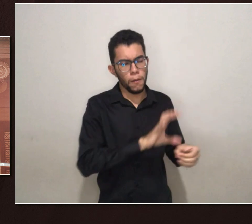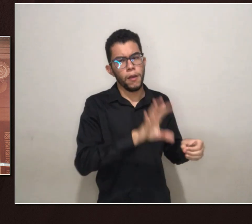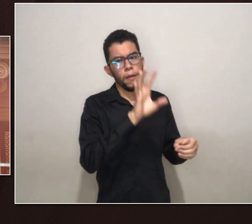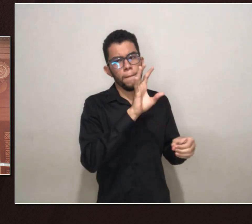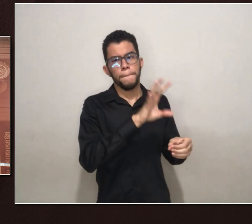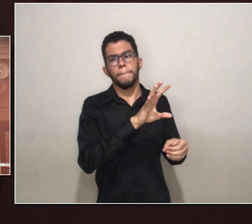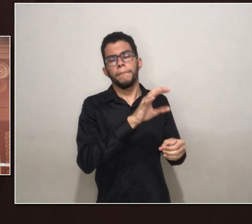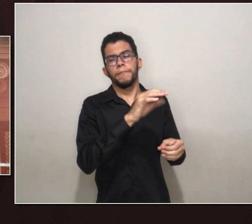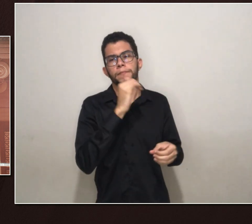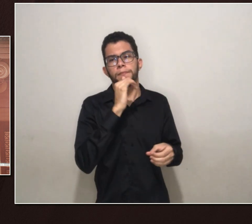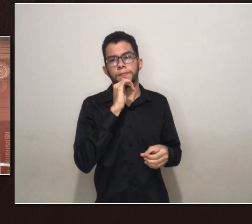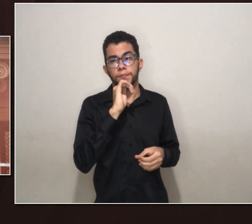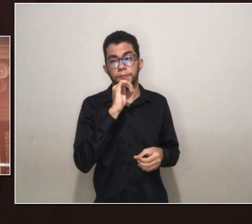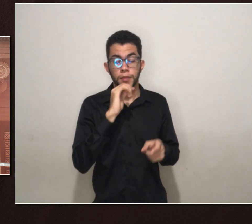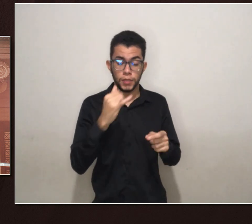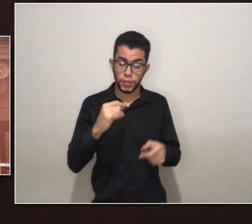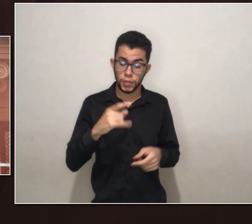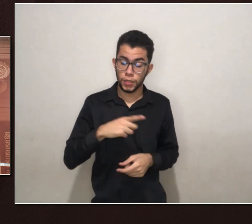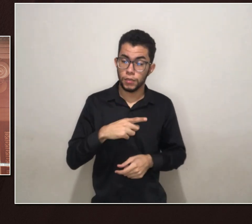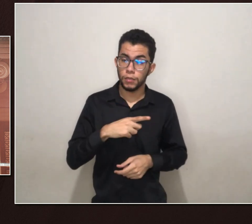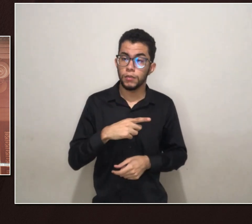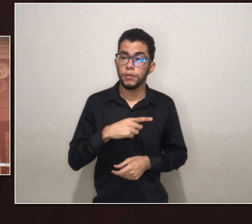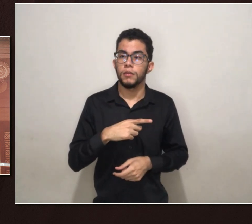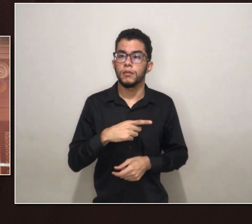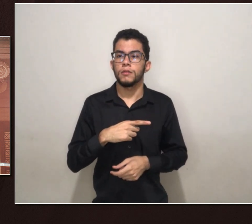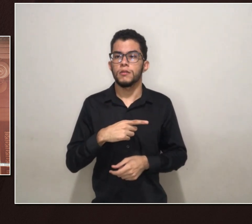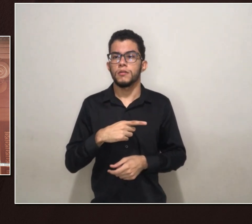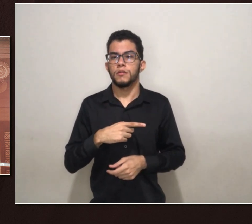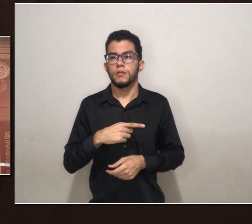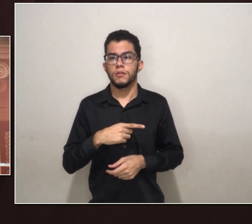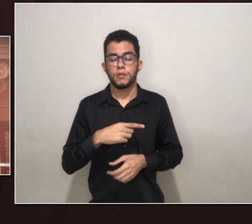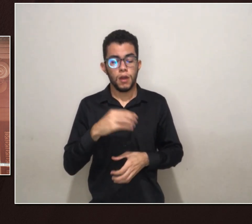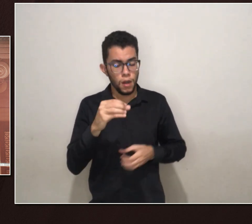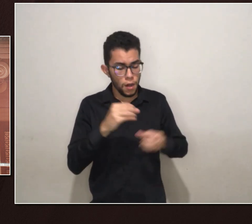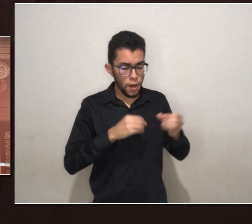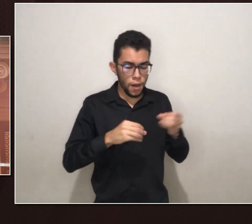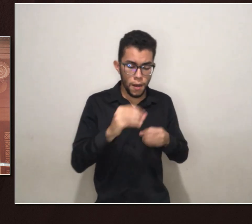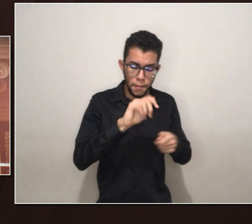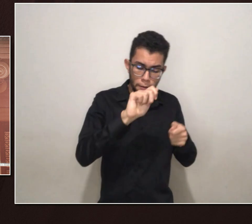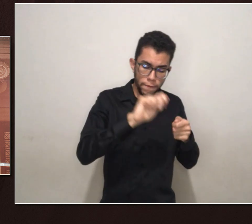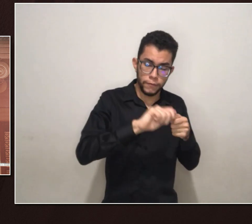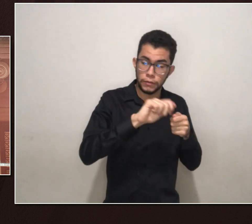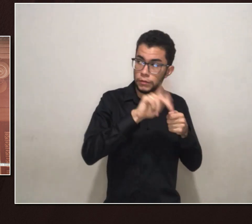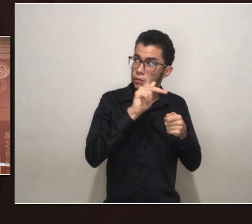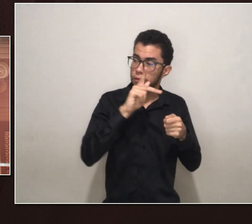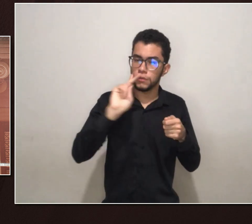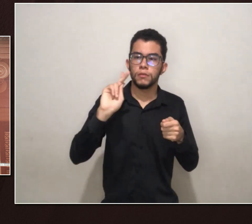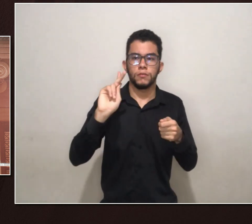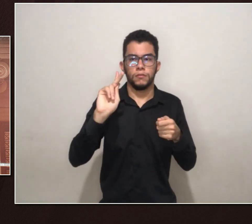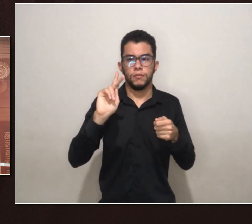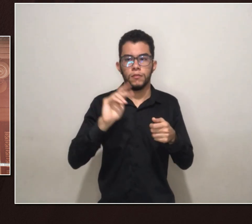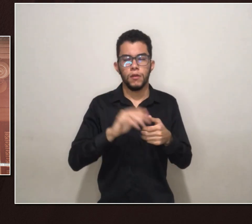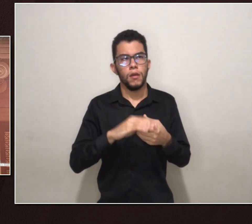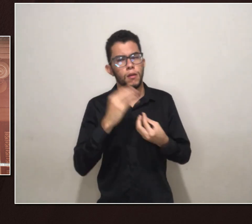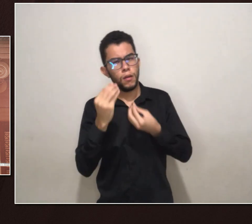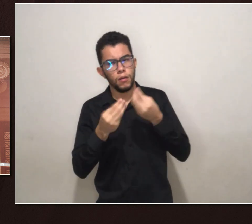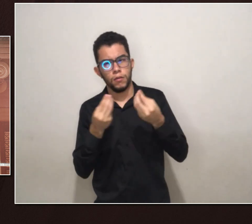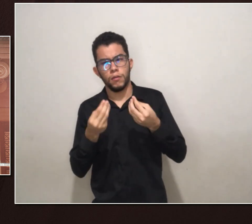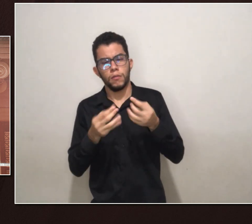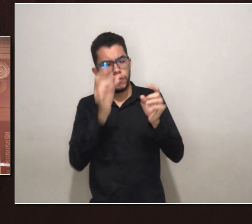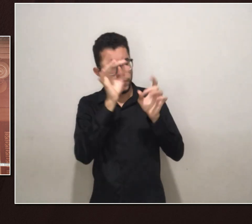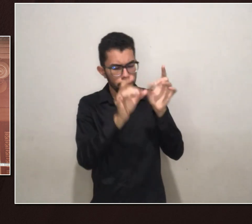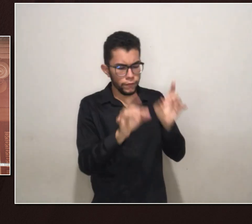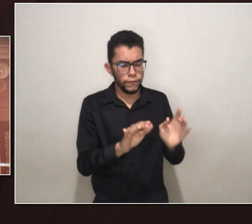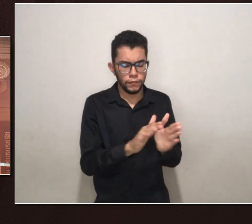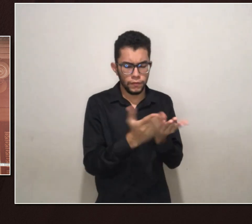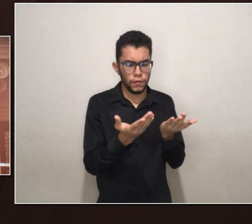né, haja a execução da obra de Deus, né? Seja por meio de comportagem dinâmica, seja por meio de Avança